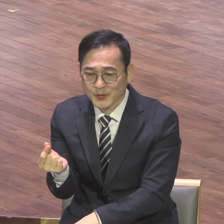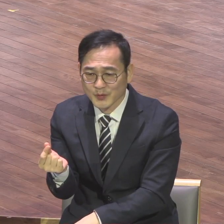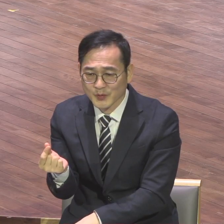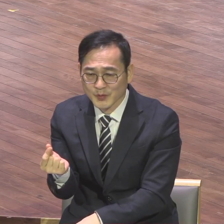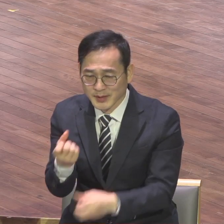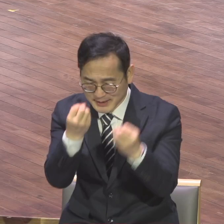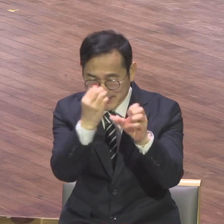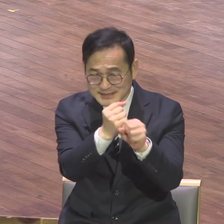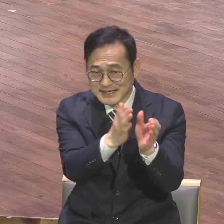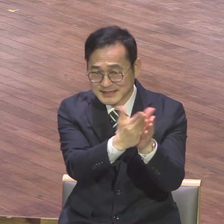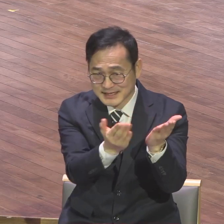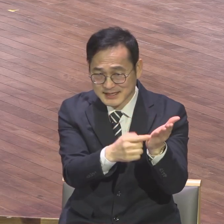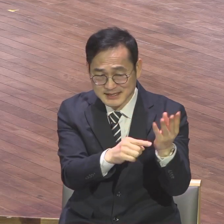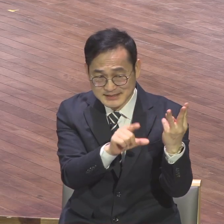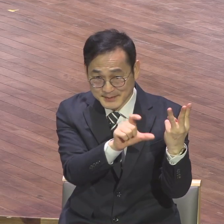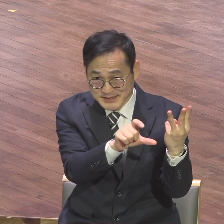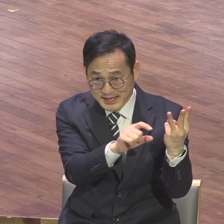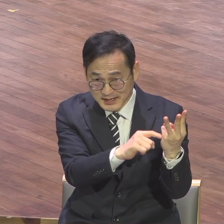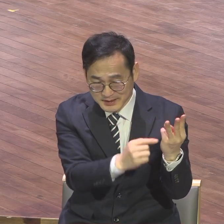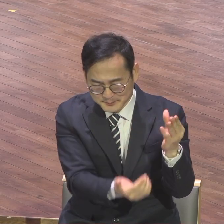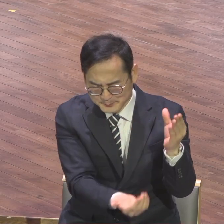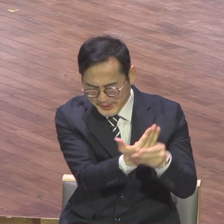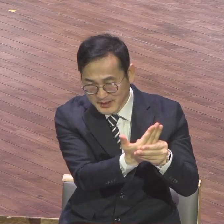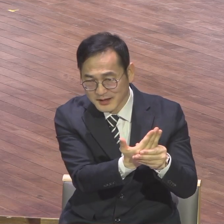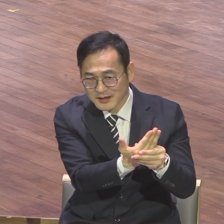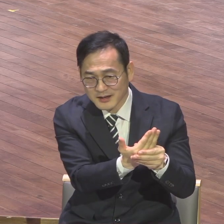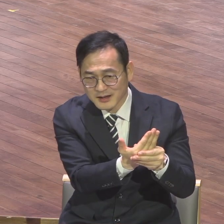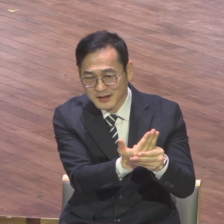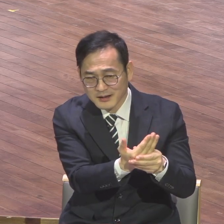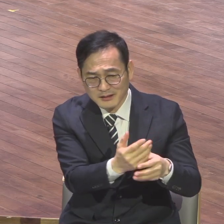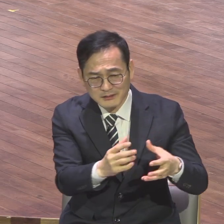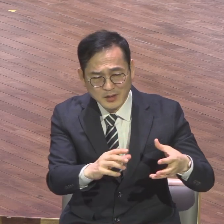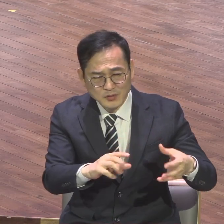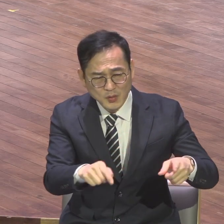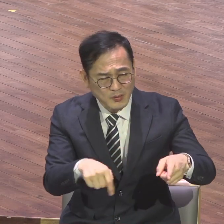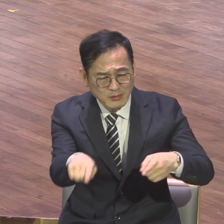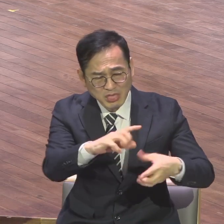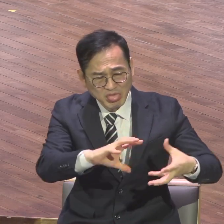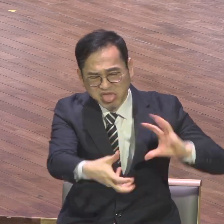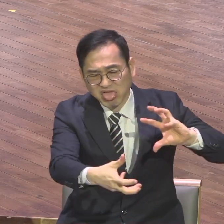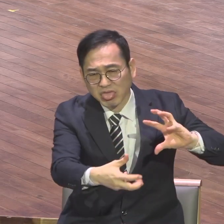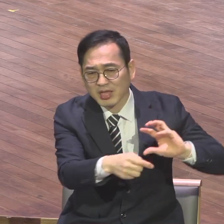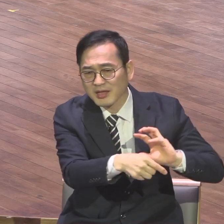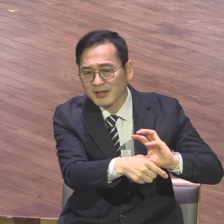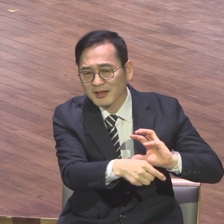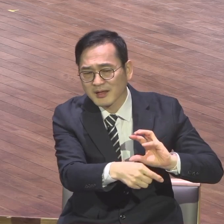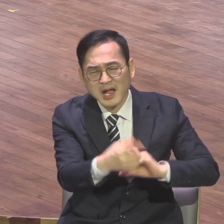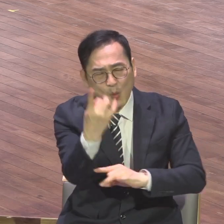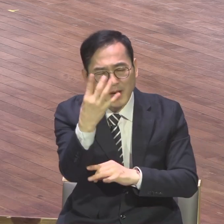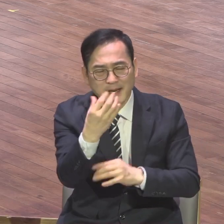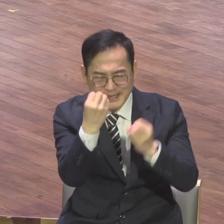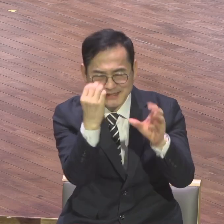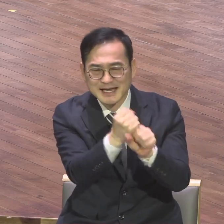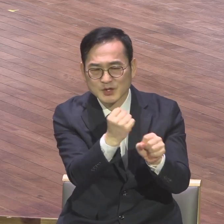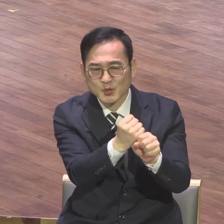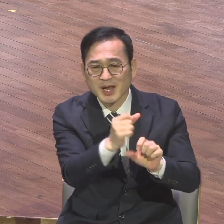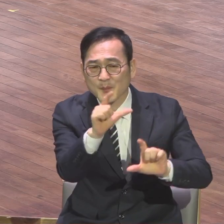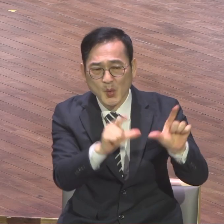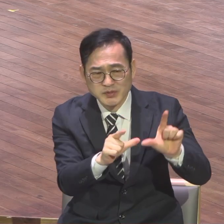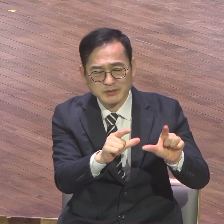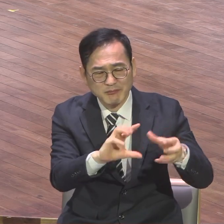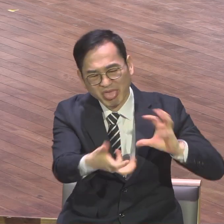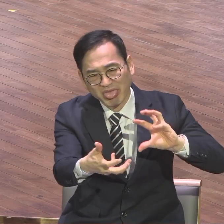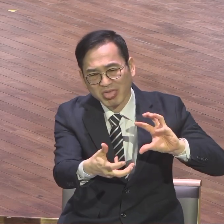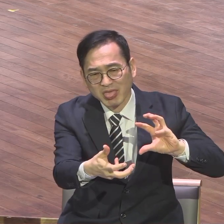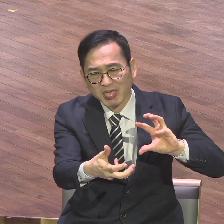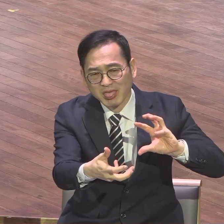창세기 3장 사건으로 인하여 모든 창조한 것들이 뒤틀려져 버린, 원래 창조의 상태로 돌아갈 수